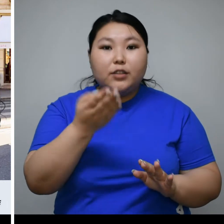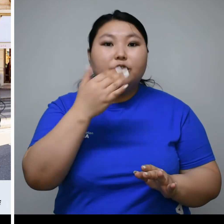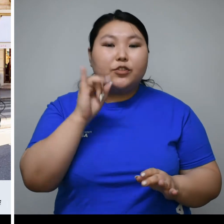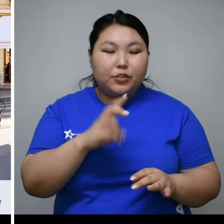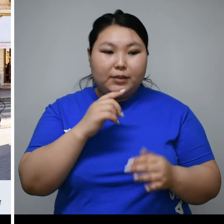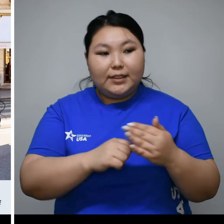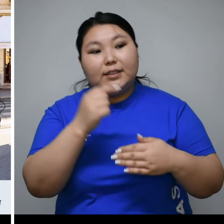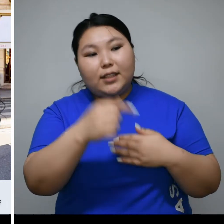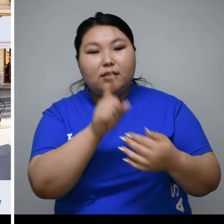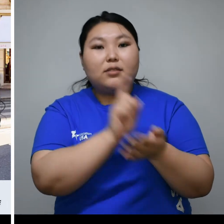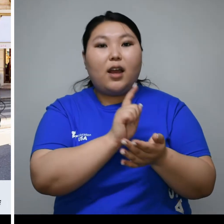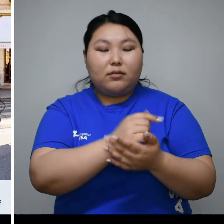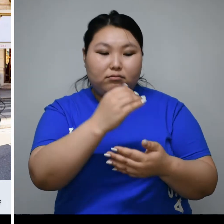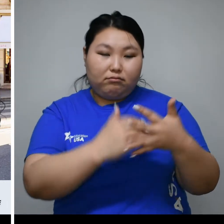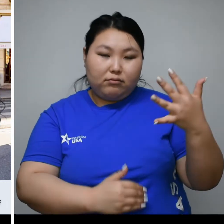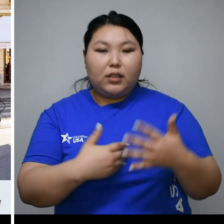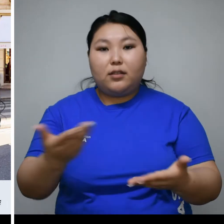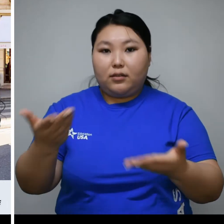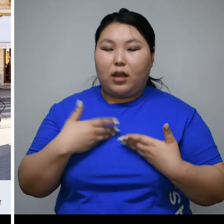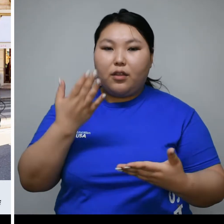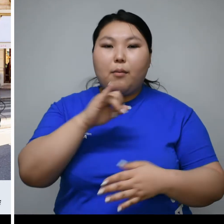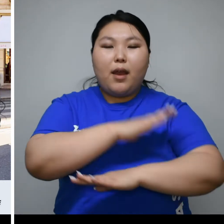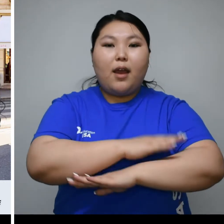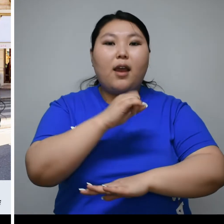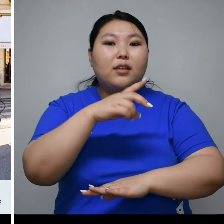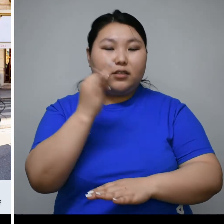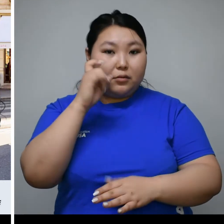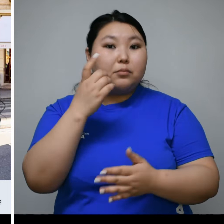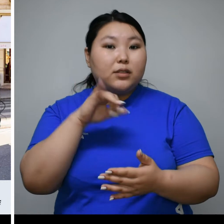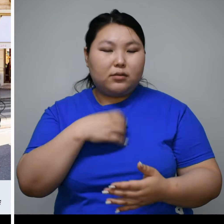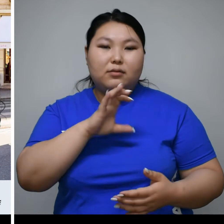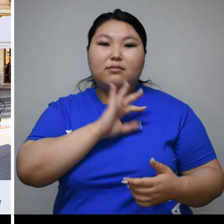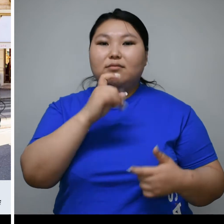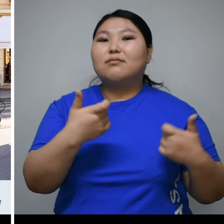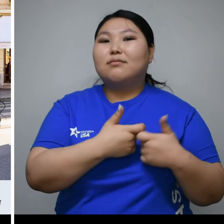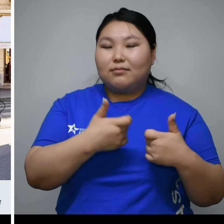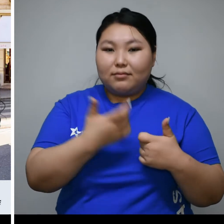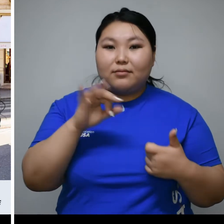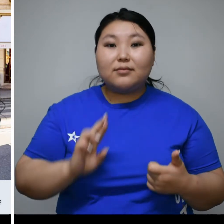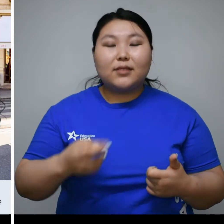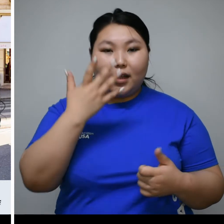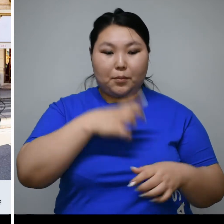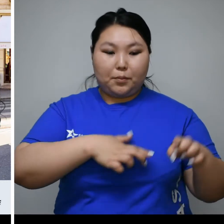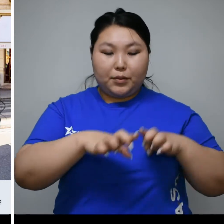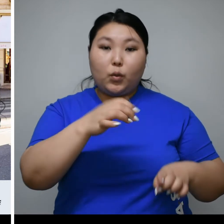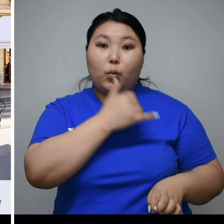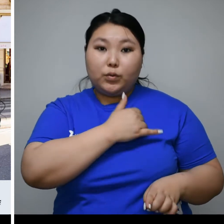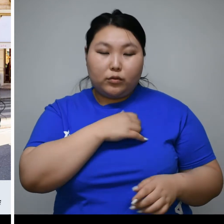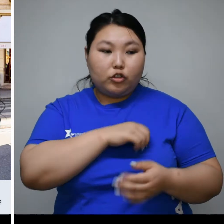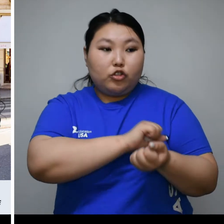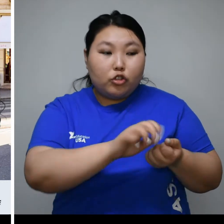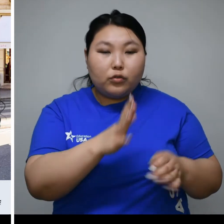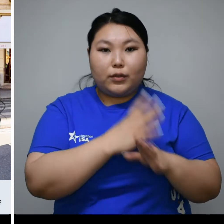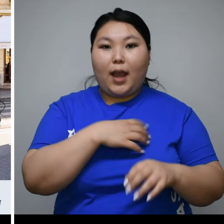Тийм цаанаас нь шаарлахуудыг тавьдаг тийм ангиуд их байсан надаа илүү таалагдж исэн. Яагаад гэвэл та бизнесийн удирдлагаар